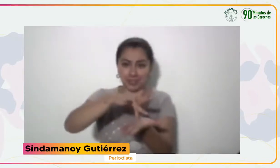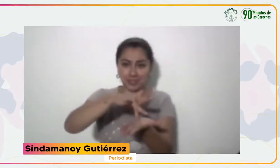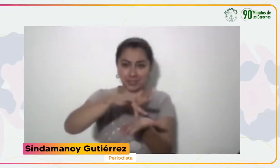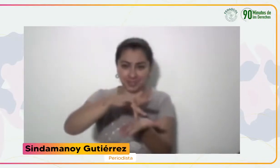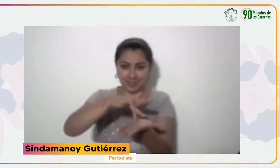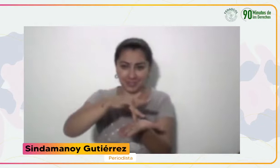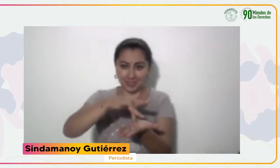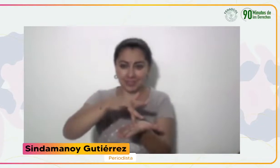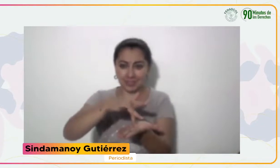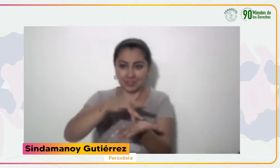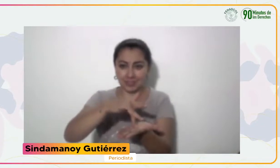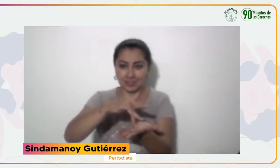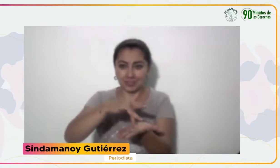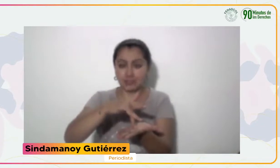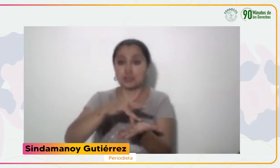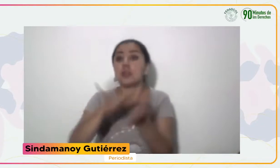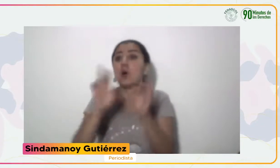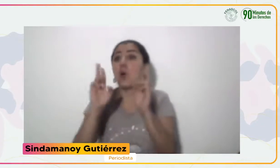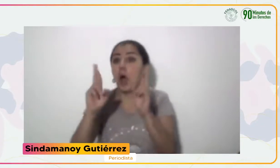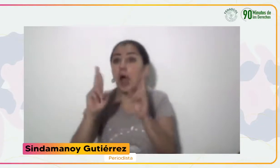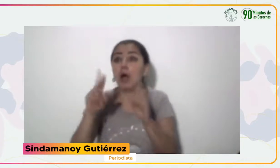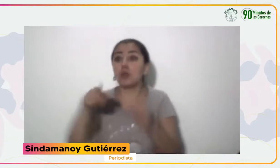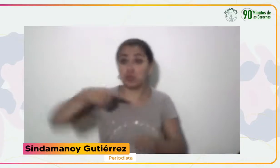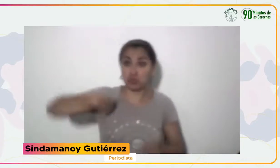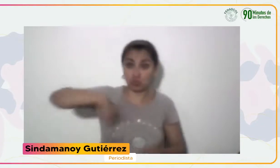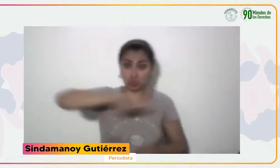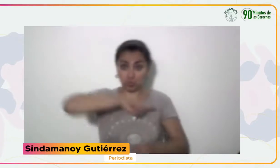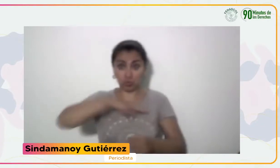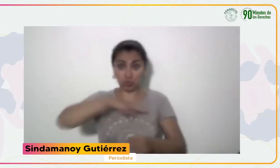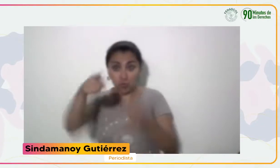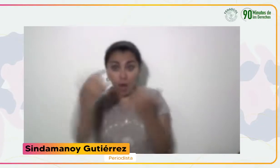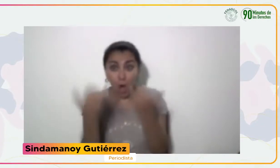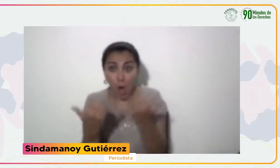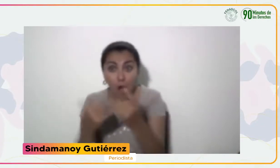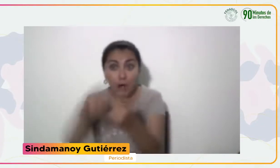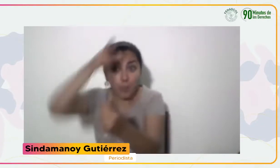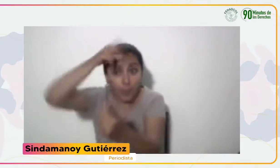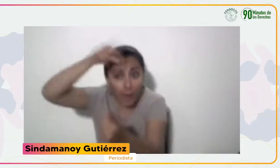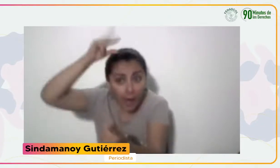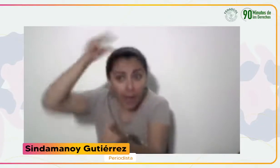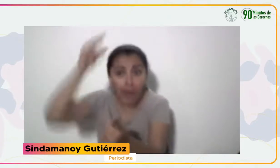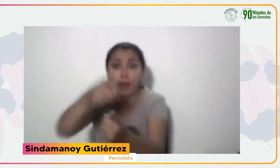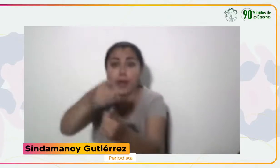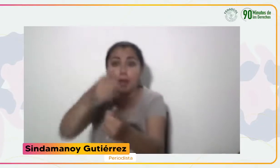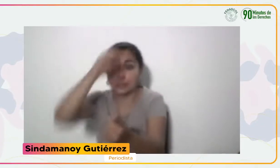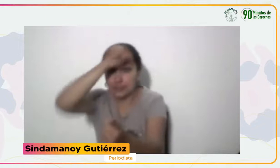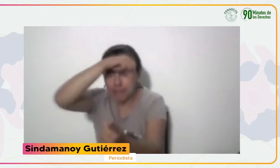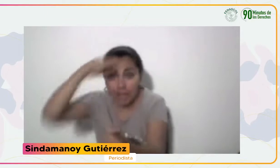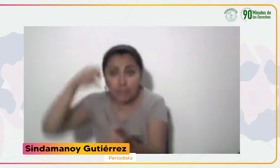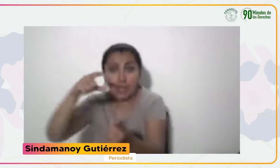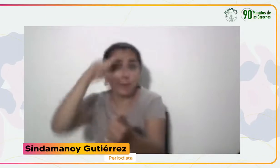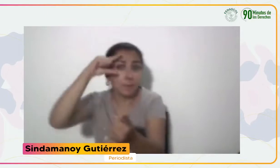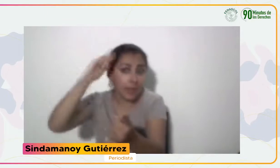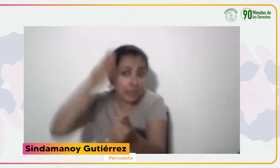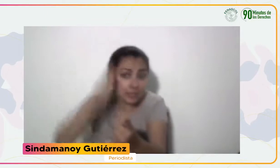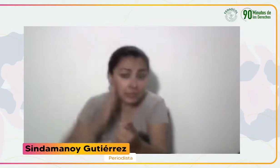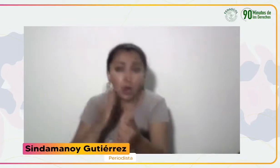si quiere o no participar en estos espacios. Ojalá nosotros, aquí, Juliana,